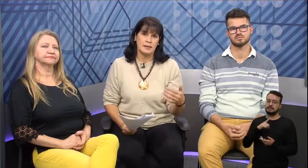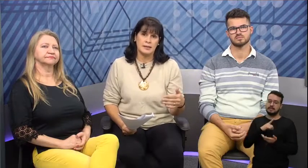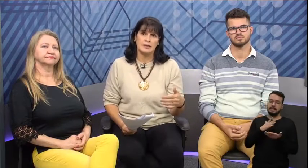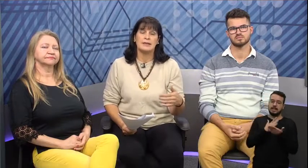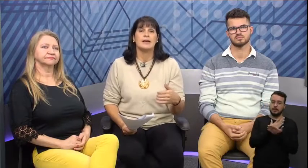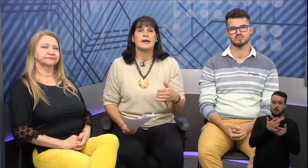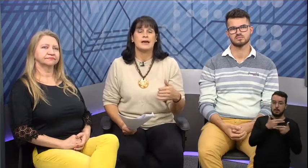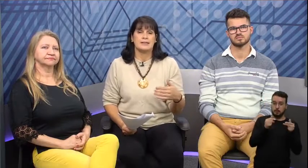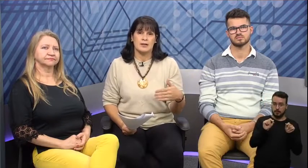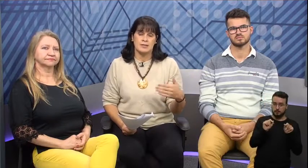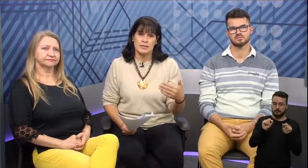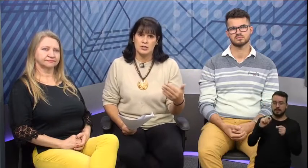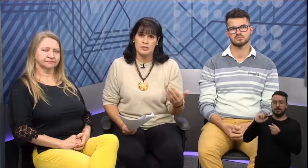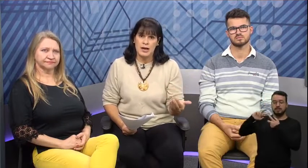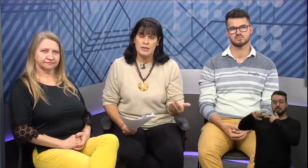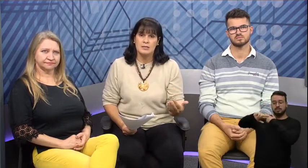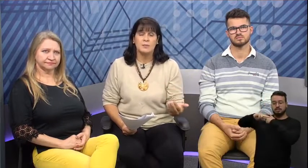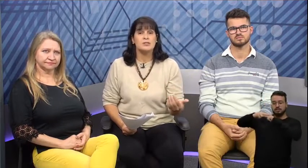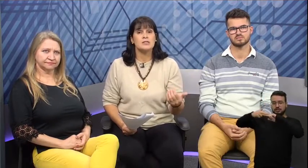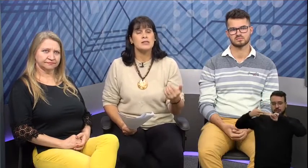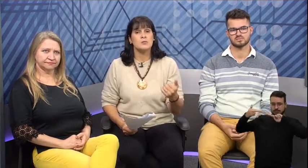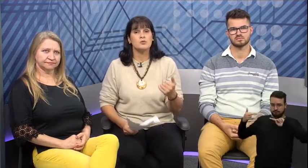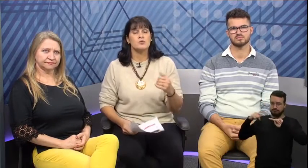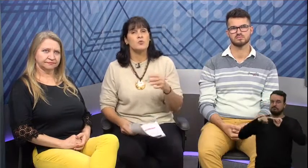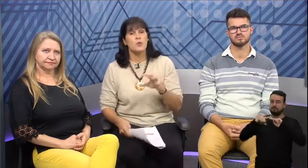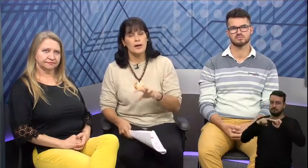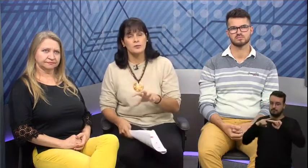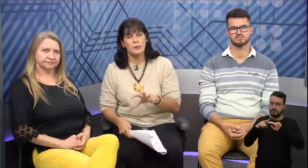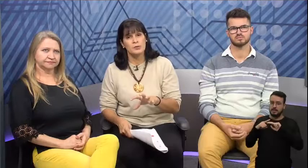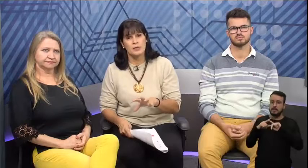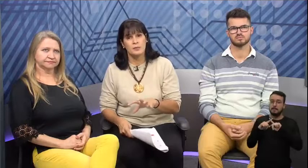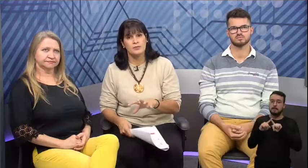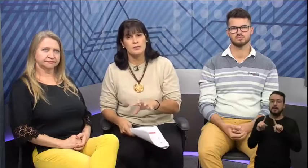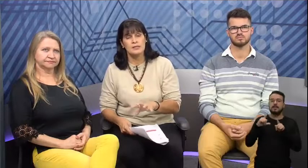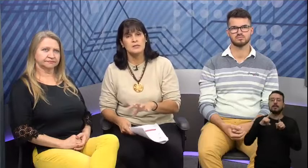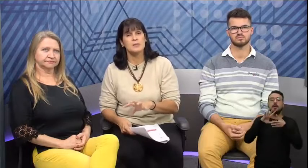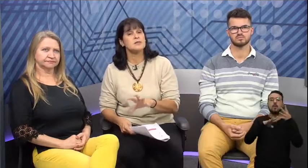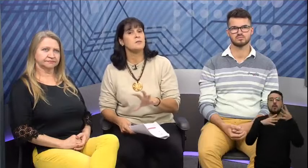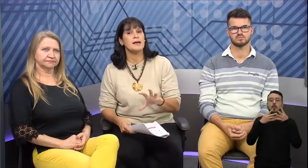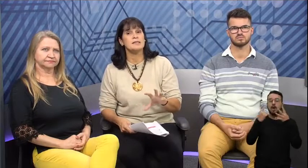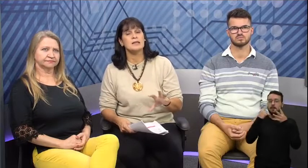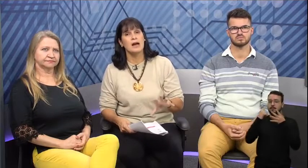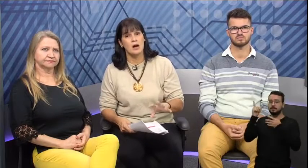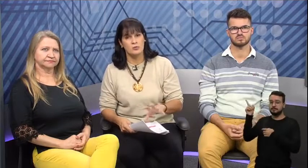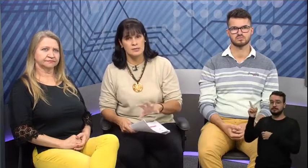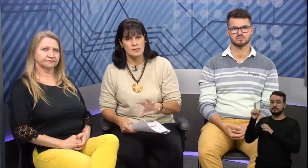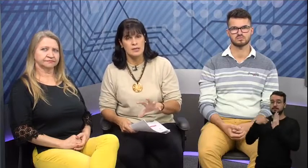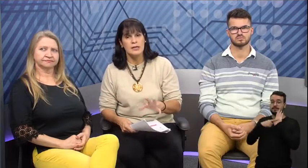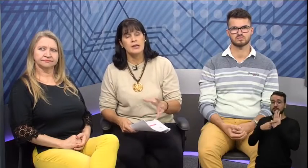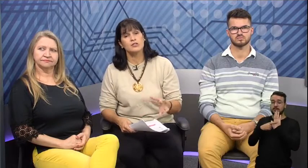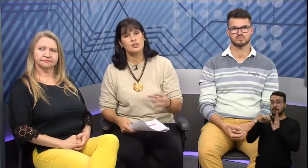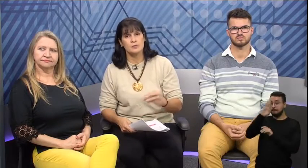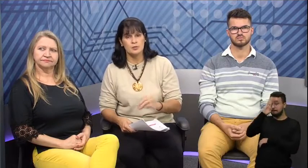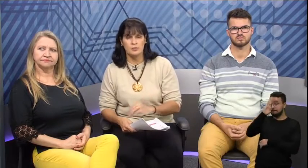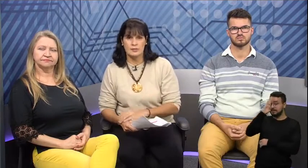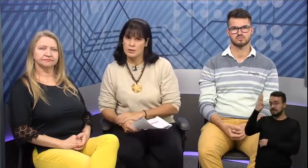família, as causas hereditárias, mas nós temos um quadro para mostrar para vocês as principais causas. E aí nós já vamos conversar com os